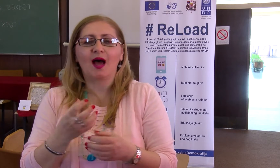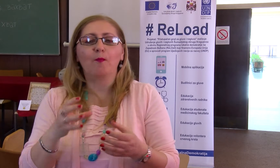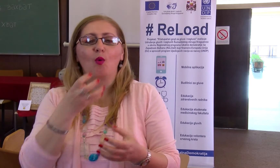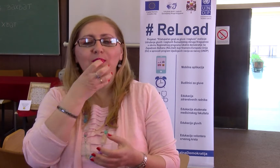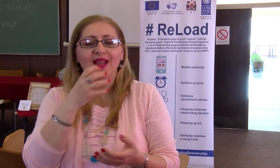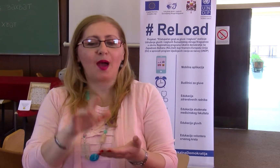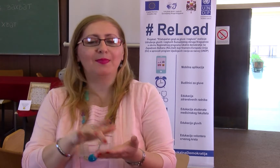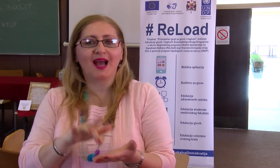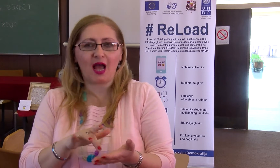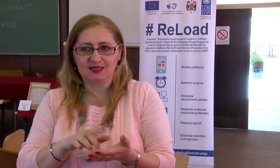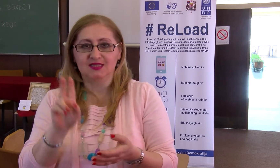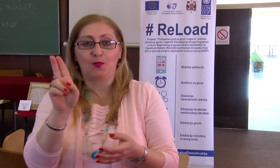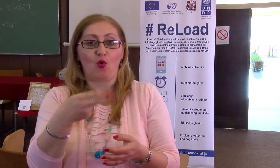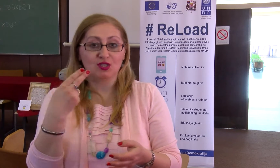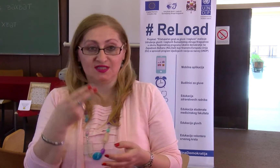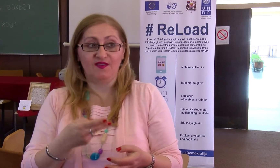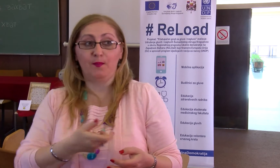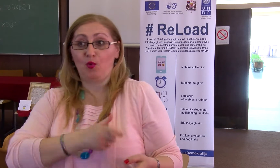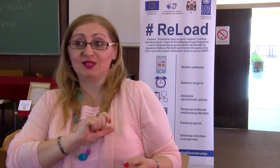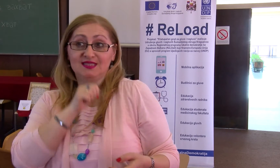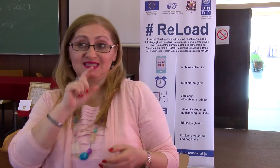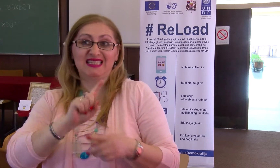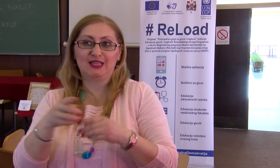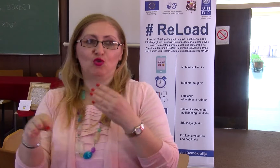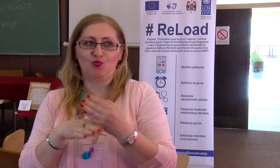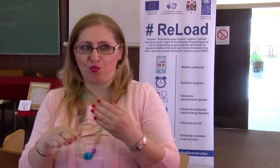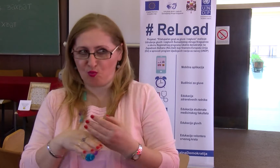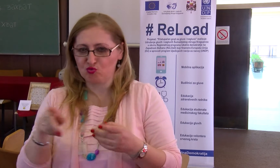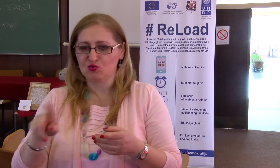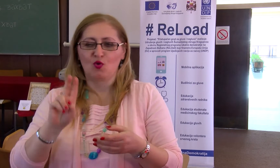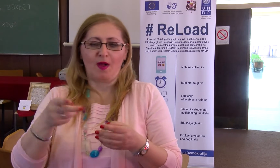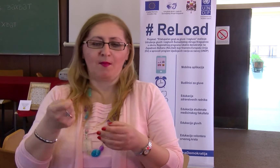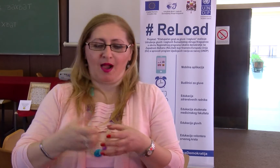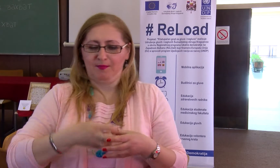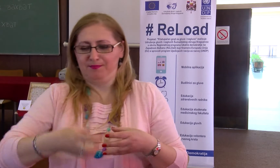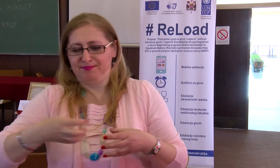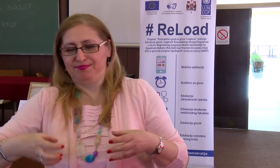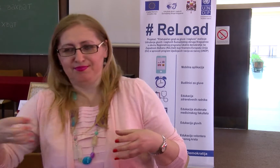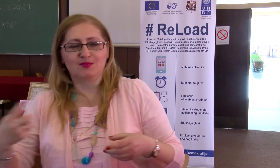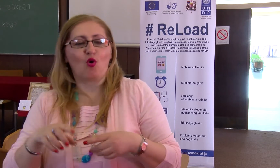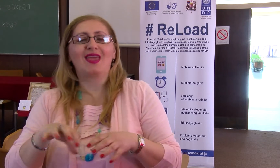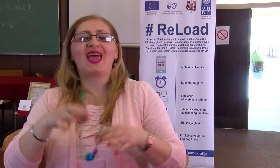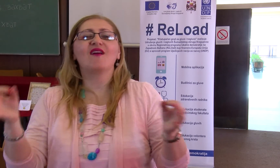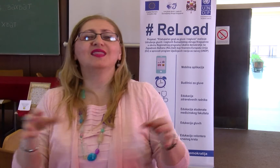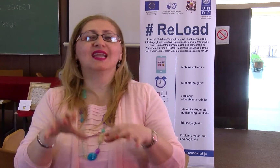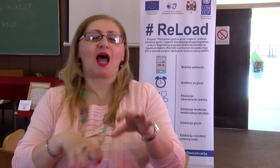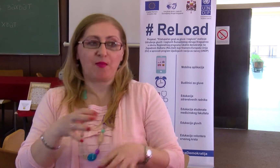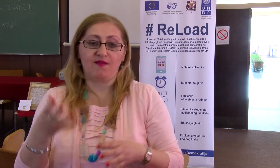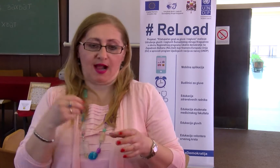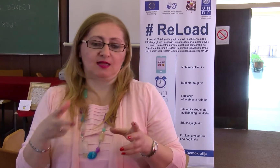se završi izrada mobilne aplikacije za poziv policijske uprave i hitne medicinske pomoći. Tako da